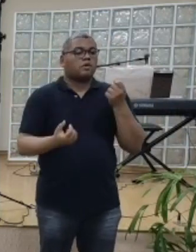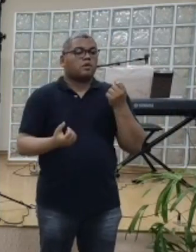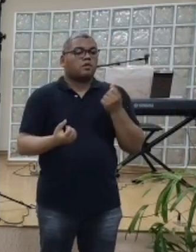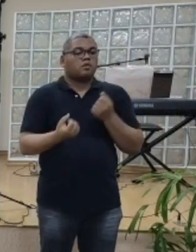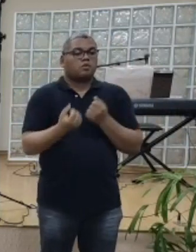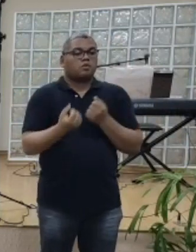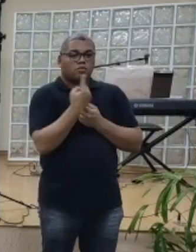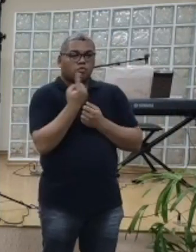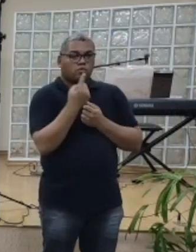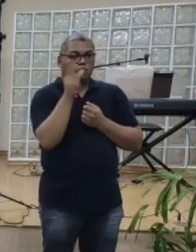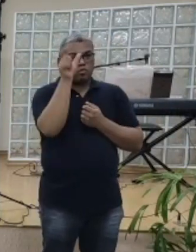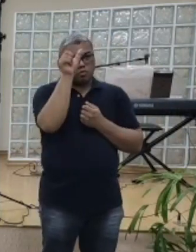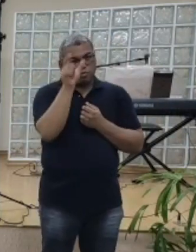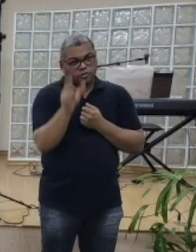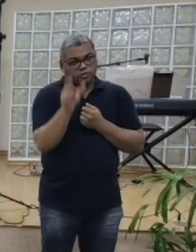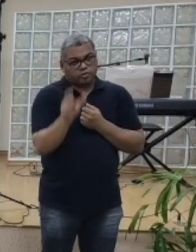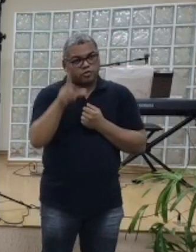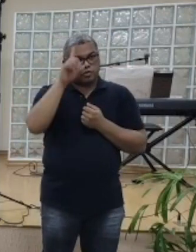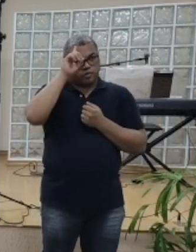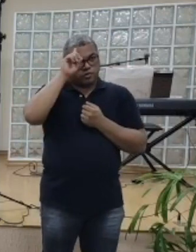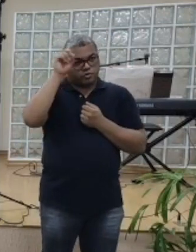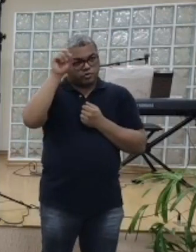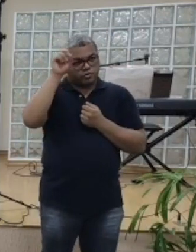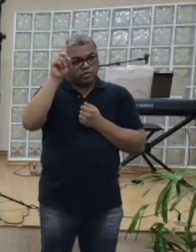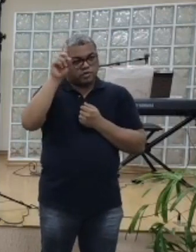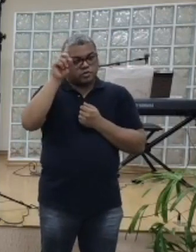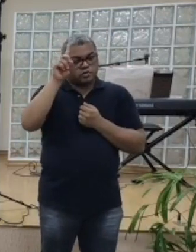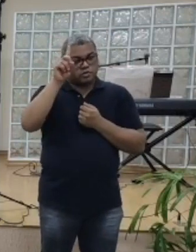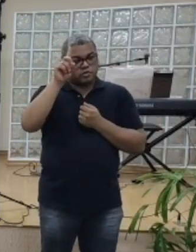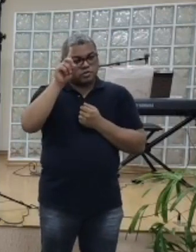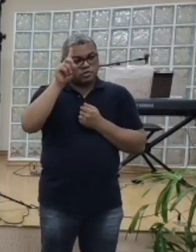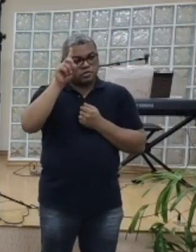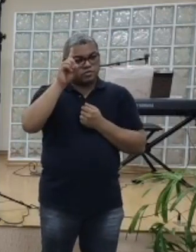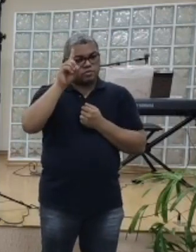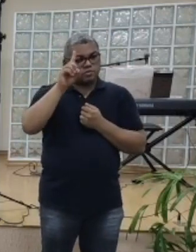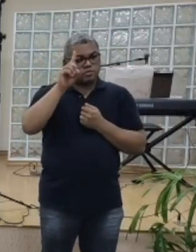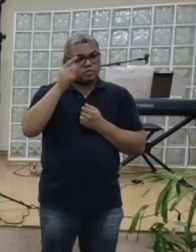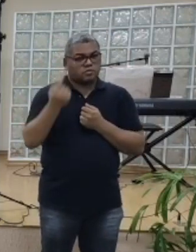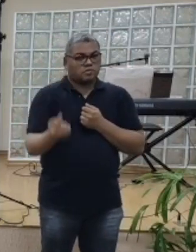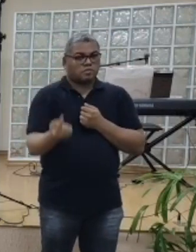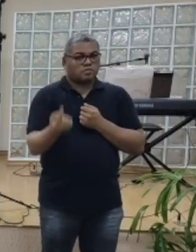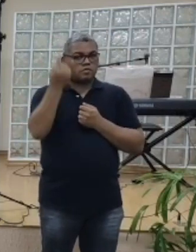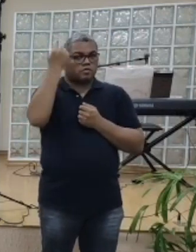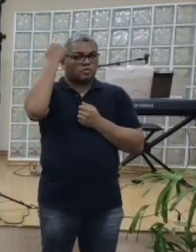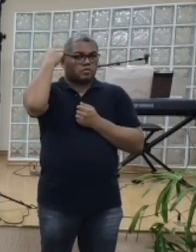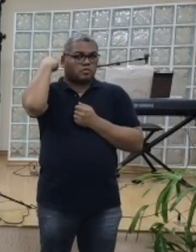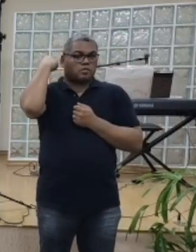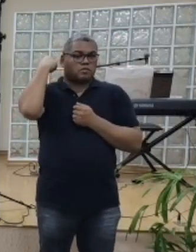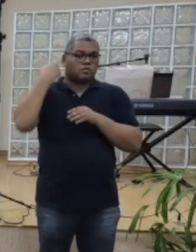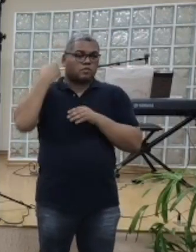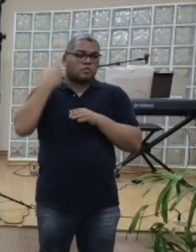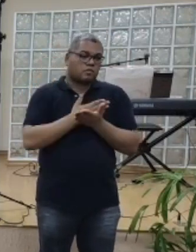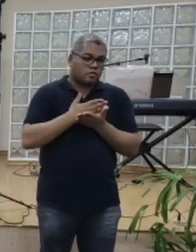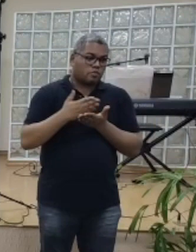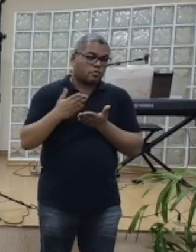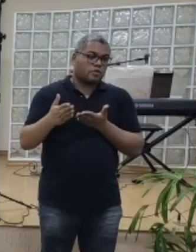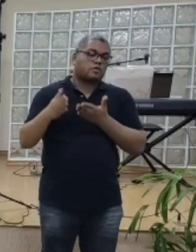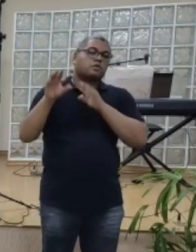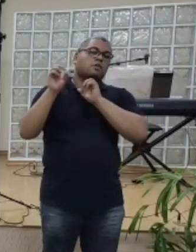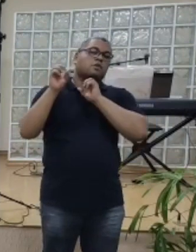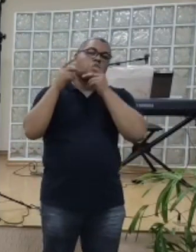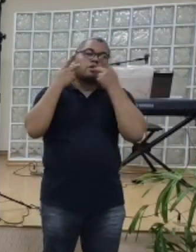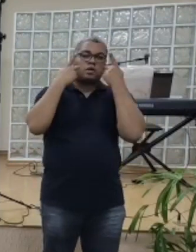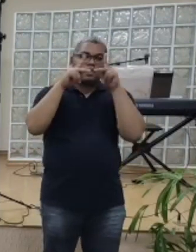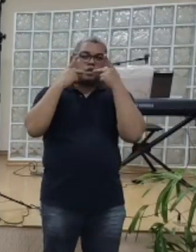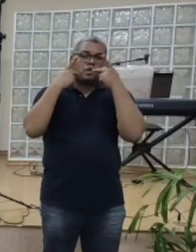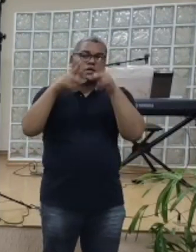talvez com um pregador inglês chamado Dr. Martin Lloyd Jones, que começou a pregar de forma expositiva e